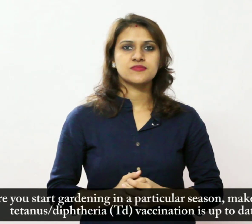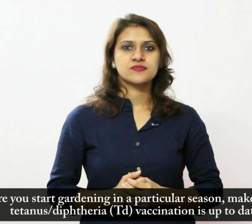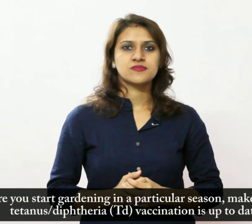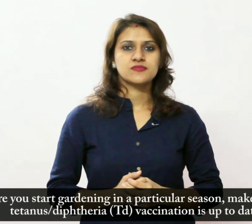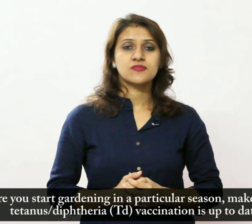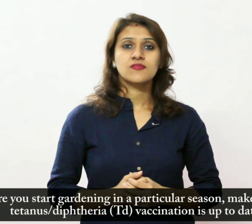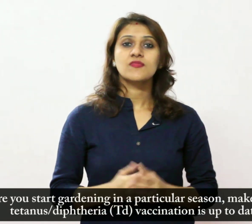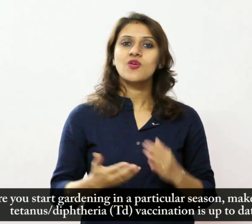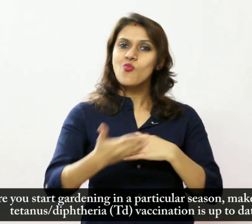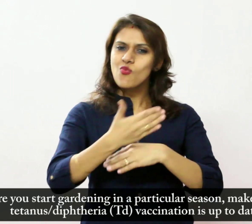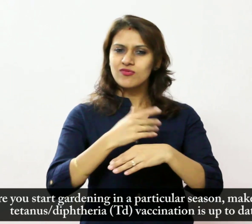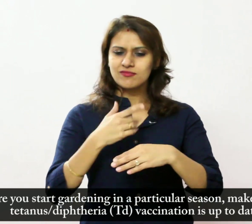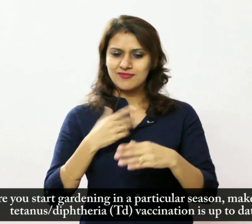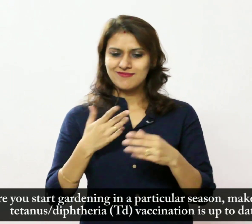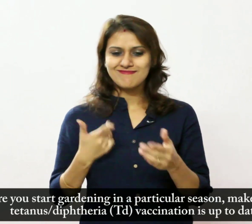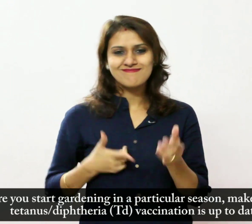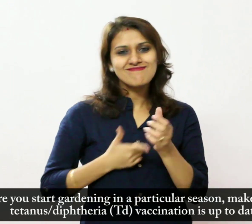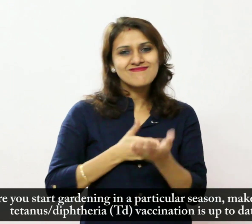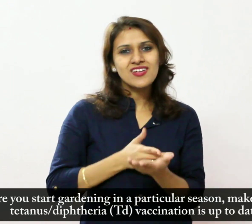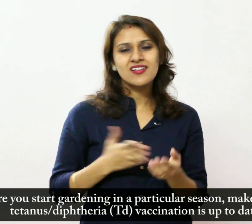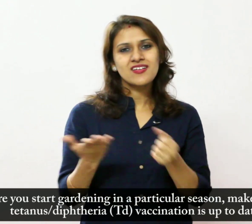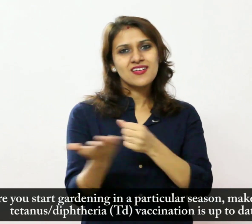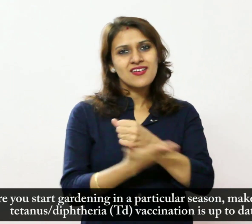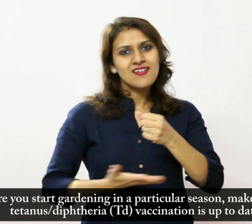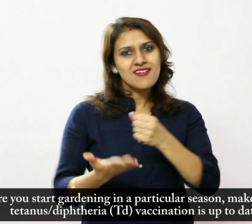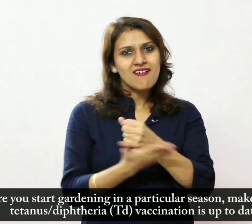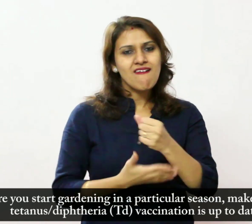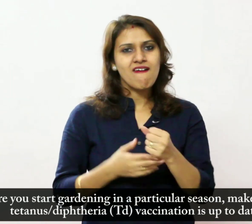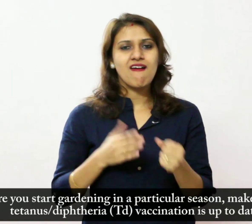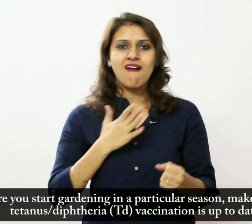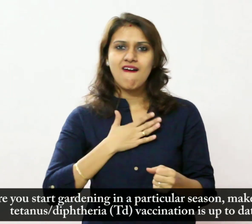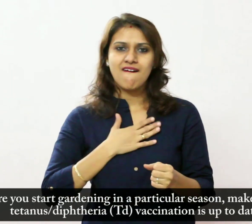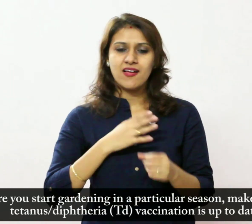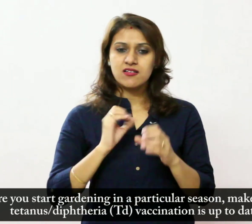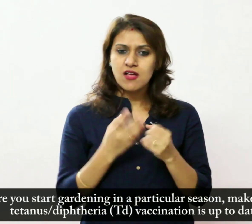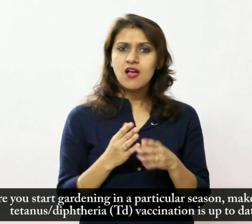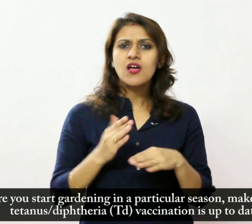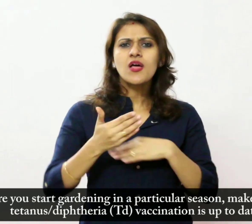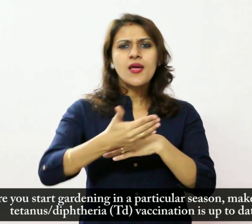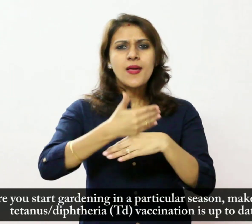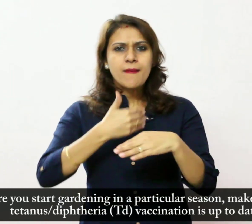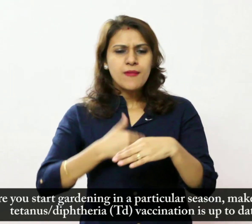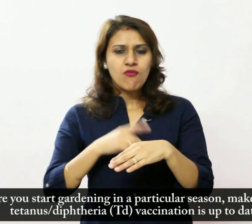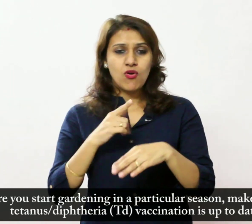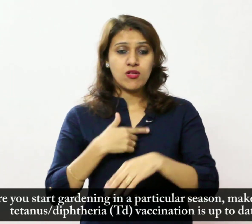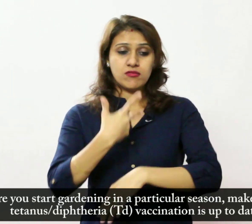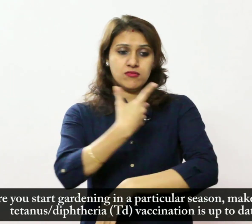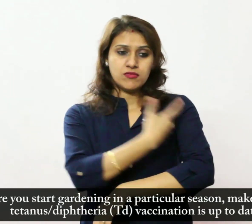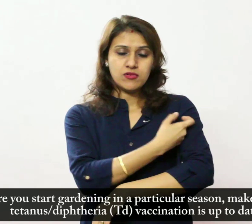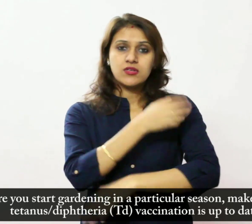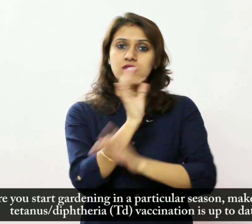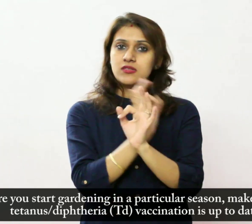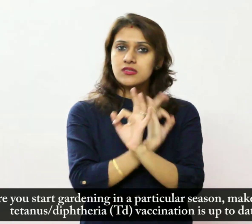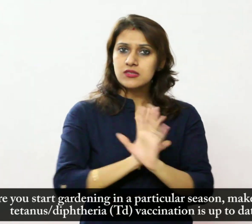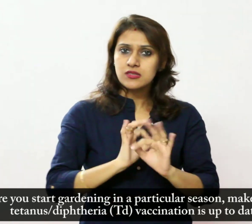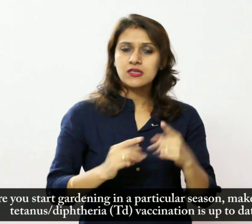इससे पहले कि आप किसी विशेश मौसम में बागवानी शुरू करें सुनिक्षत करें कि